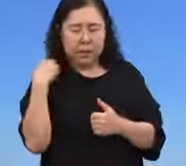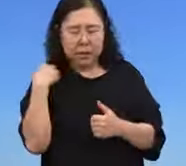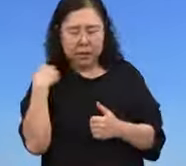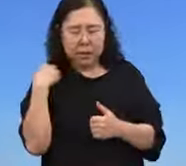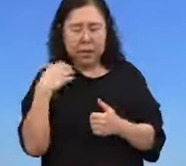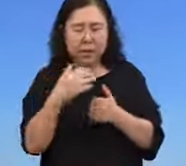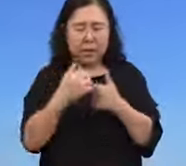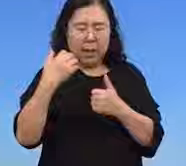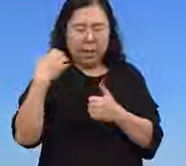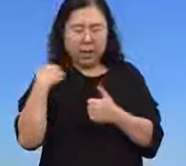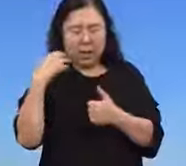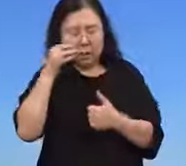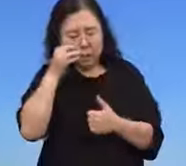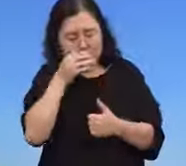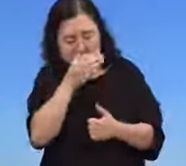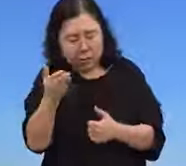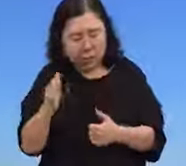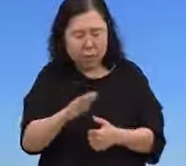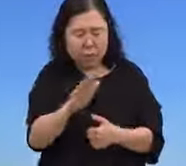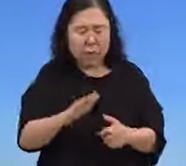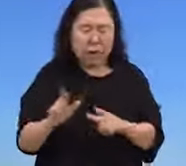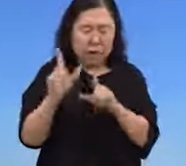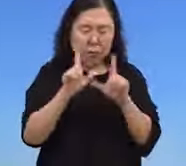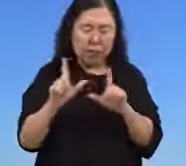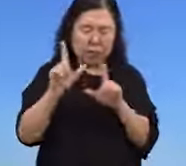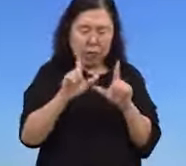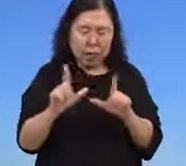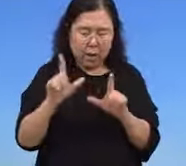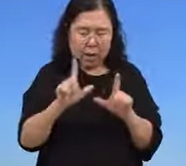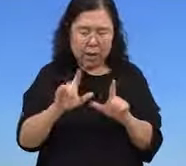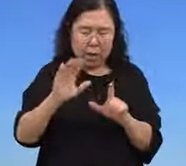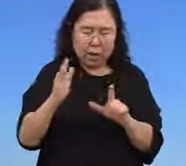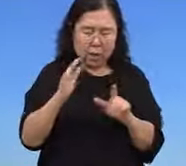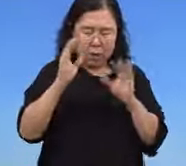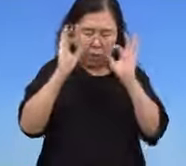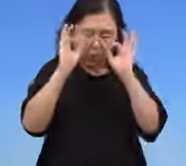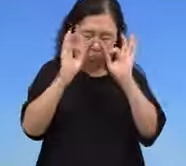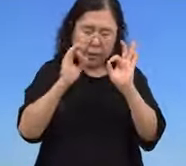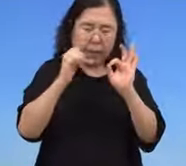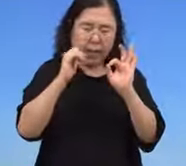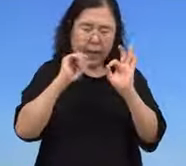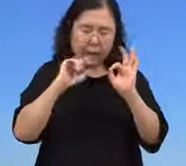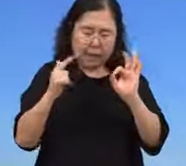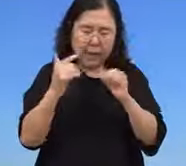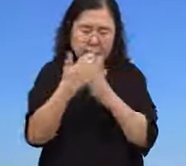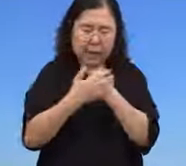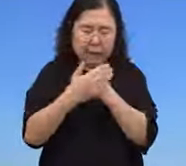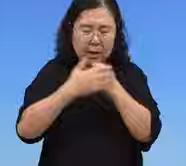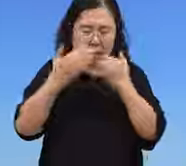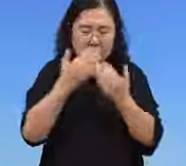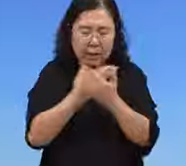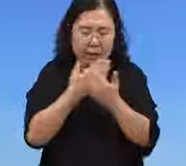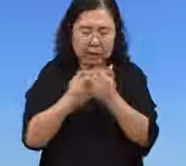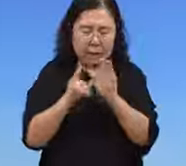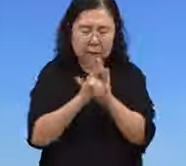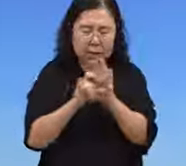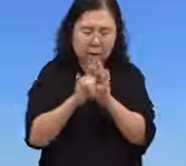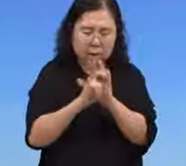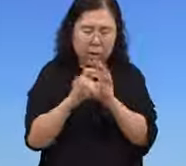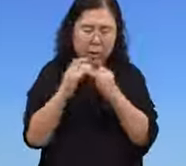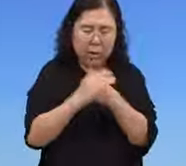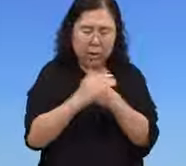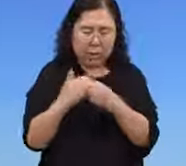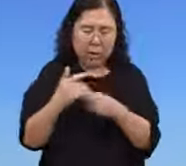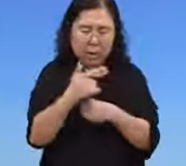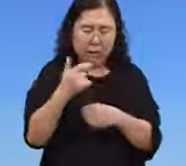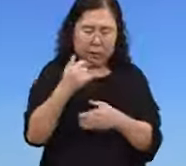사명이 사명으로 보여줘야지 우리가 누려야 될 그 무엇으로 보여지지 않도록 은혜 주시기를 원합니다. 하나님,